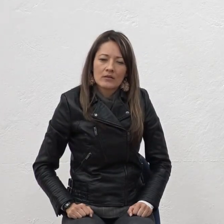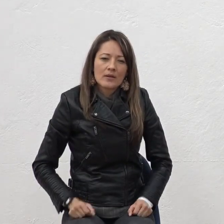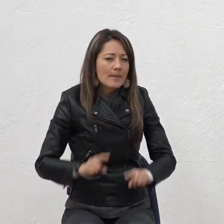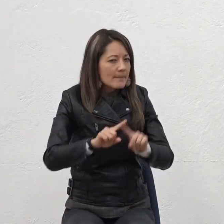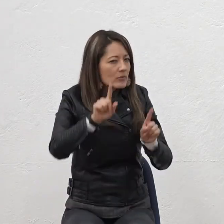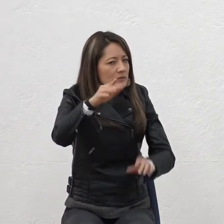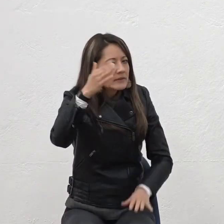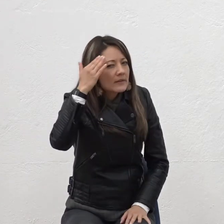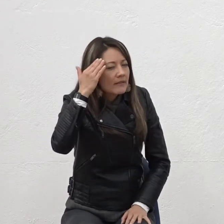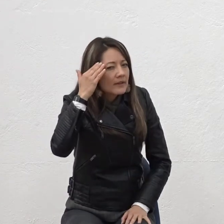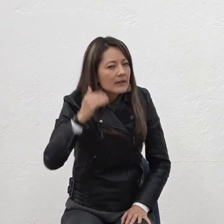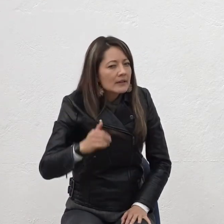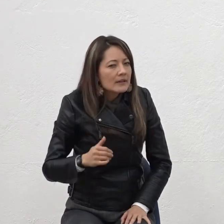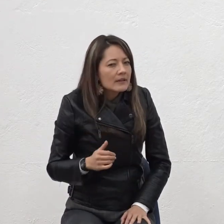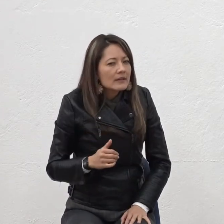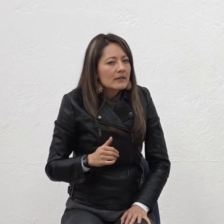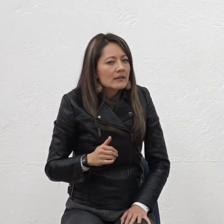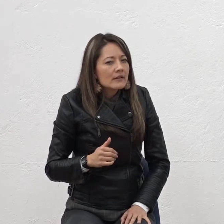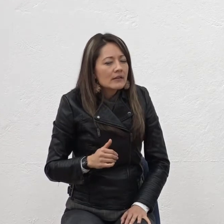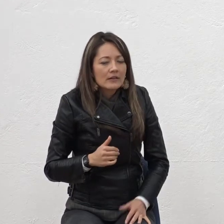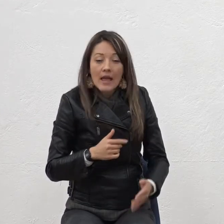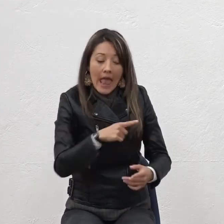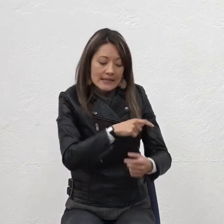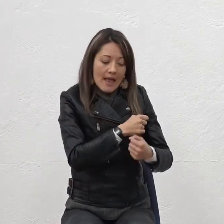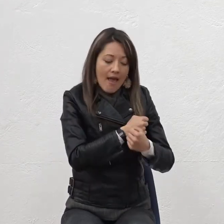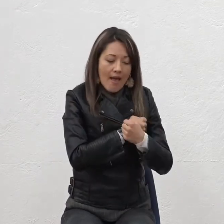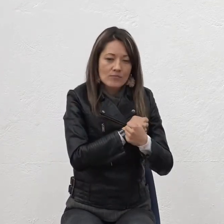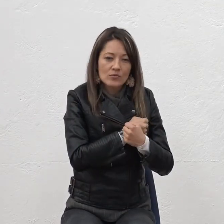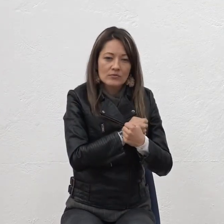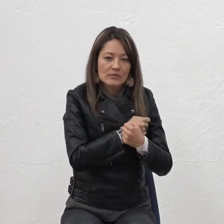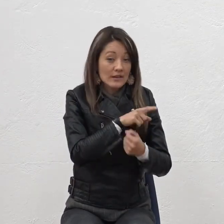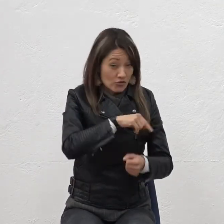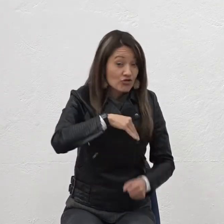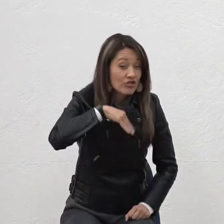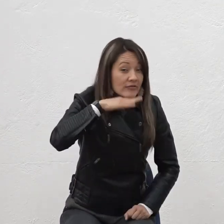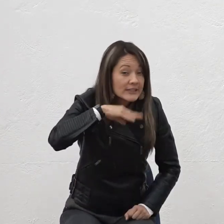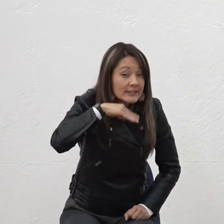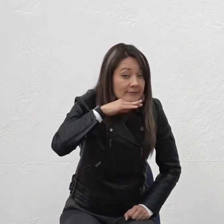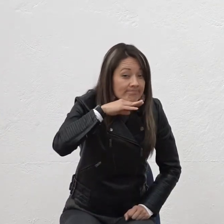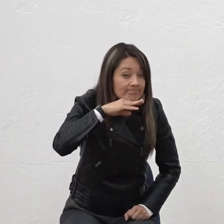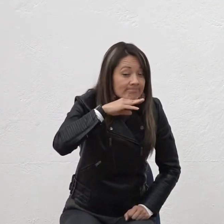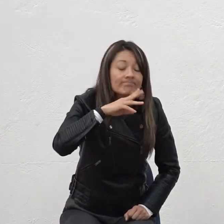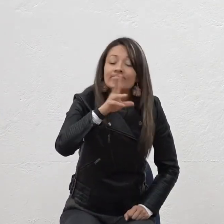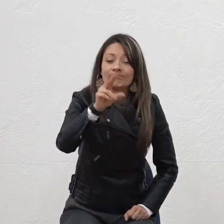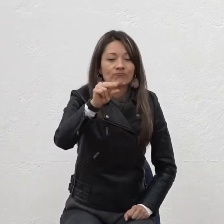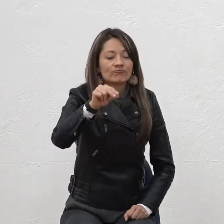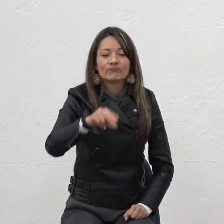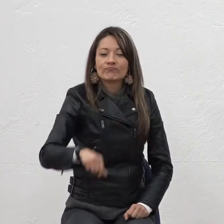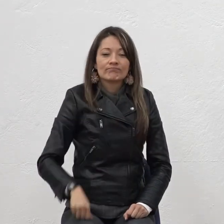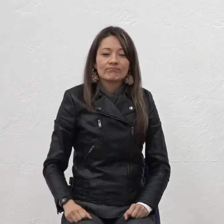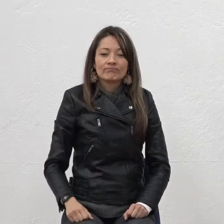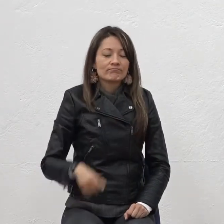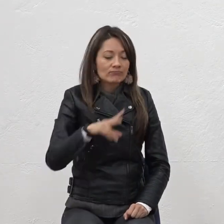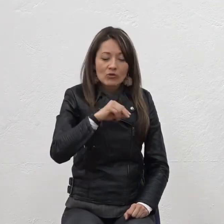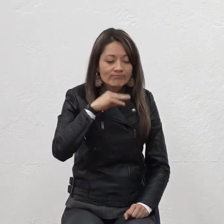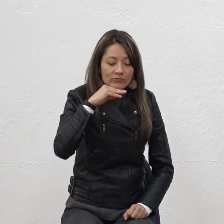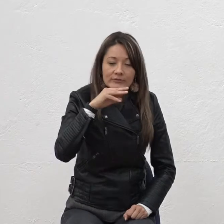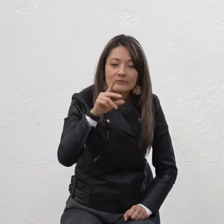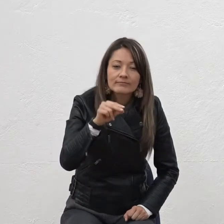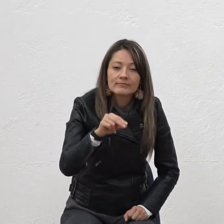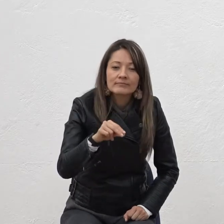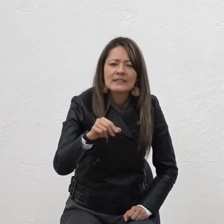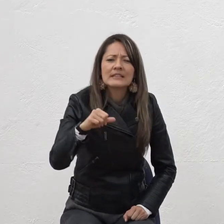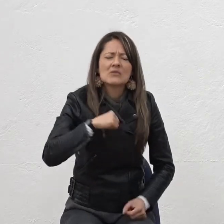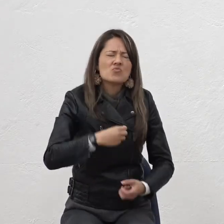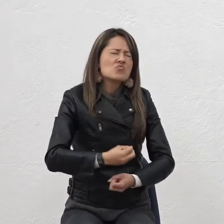Pero ¿saben qué? A pesar de ese amor, no era suficiente. No era suficiente ese amor.